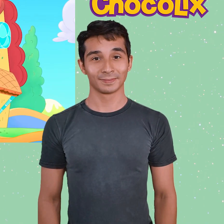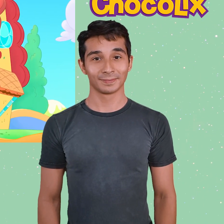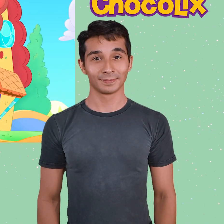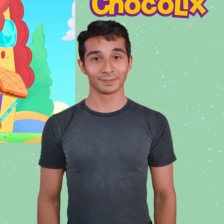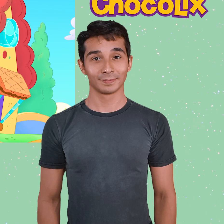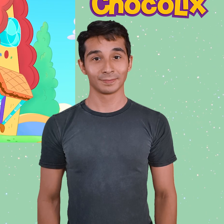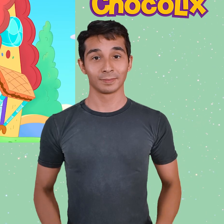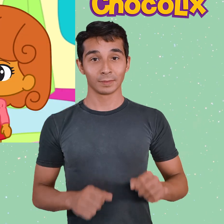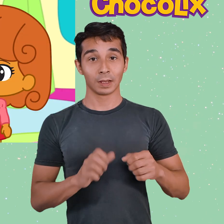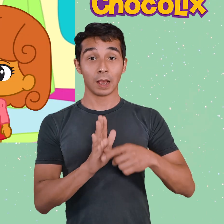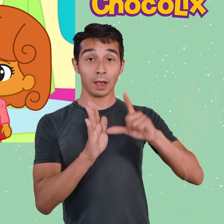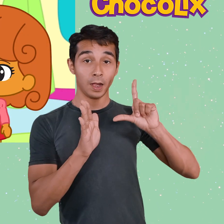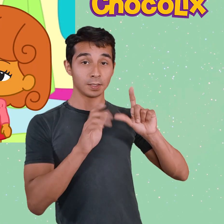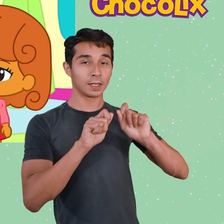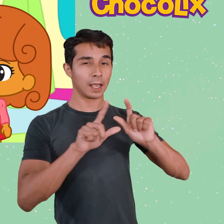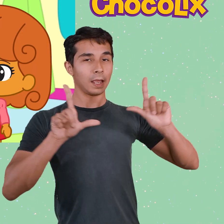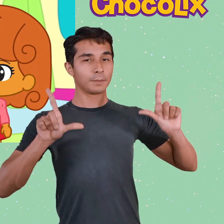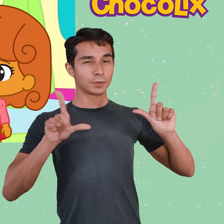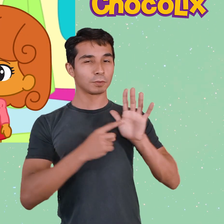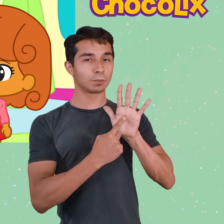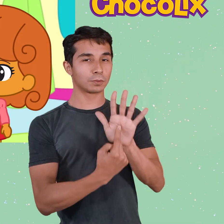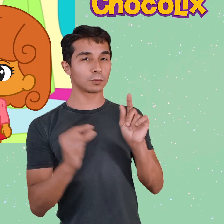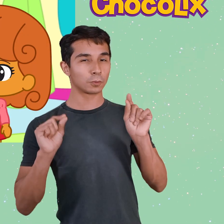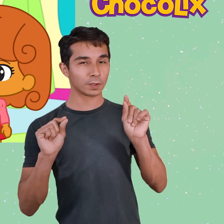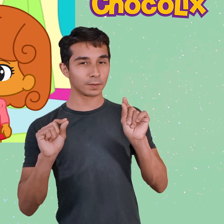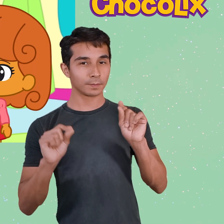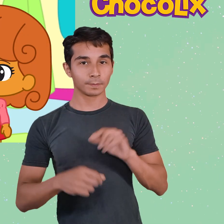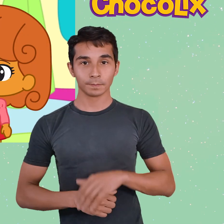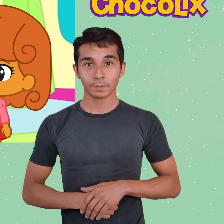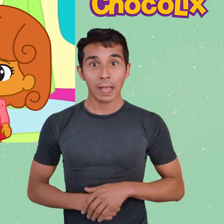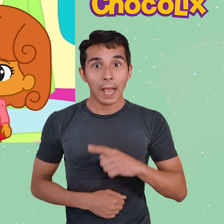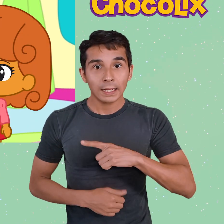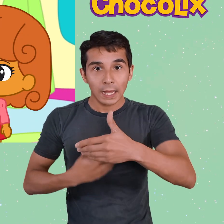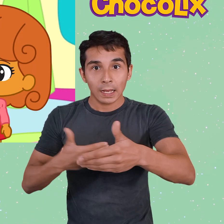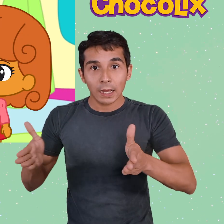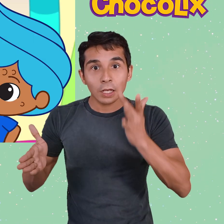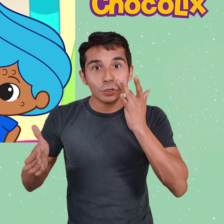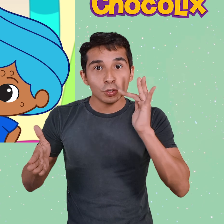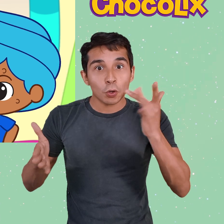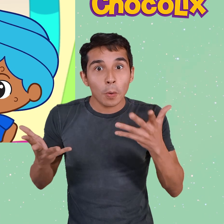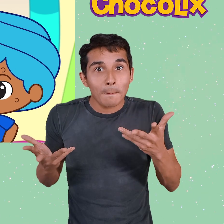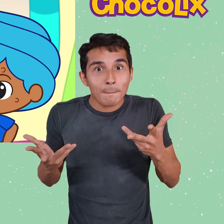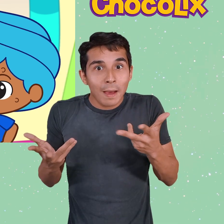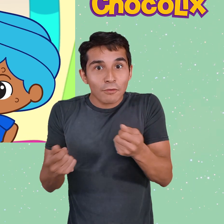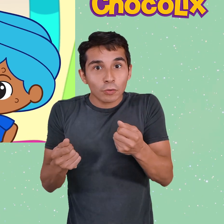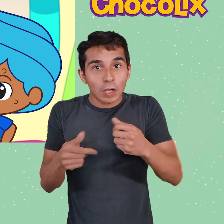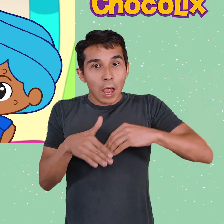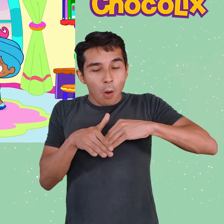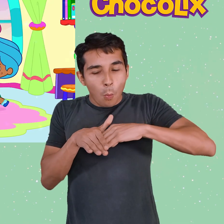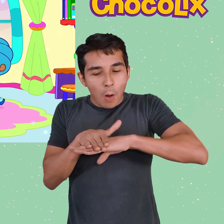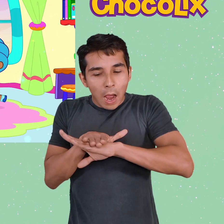episódio anterior. Quer dizer que tem um tesouro incrível escondido no reino da Chocolândia? E se a gente for